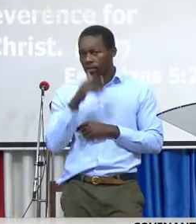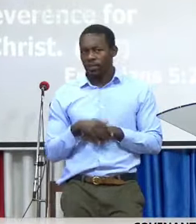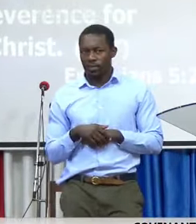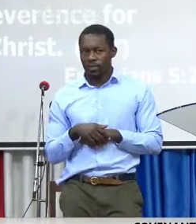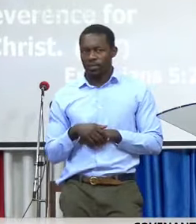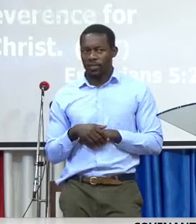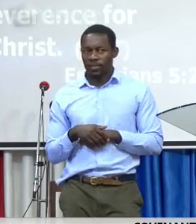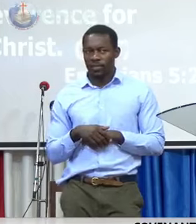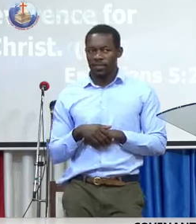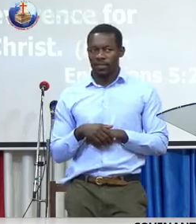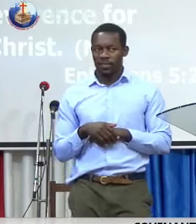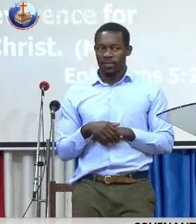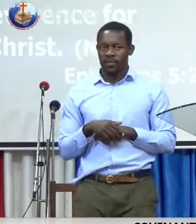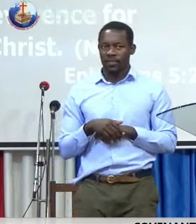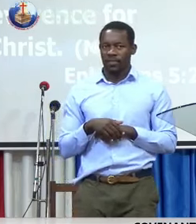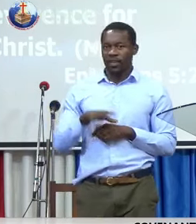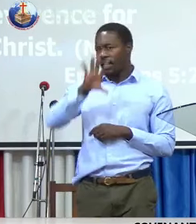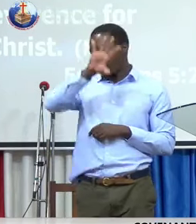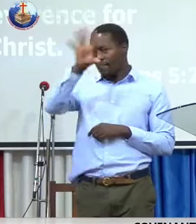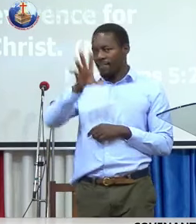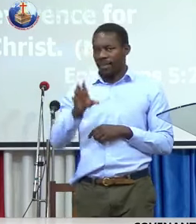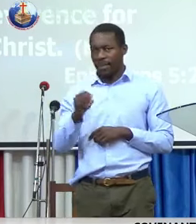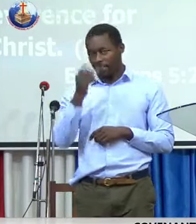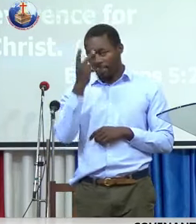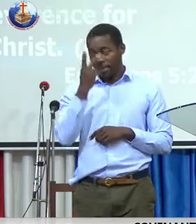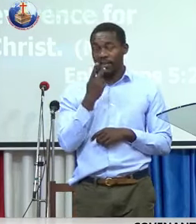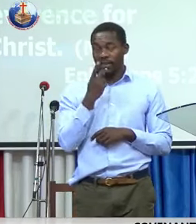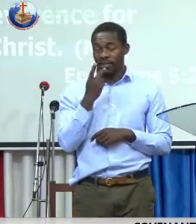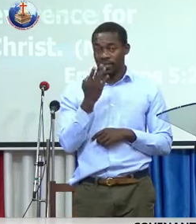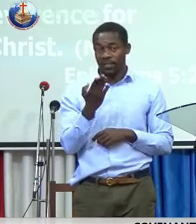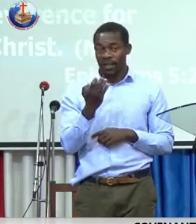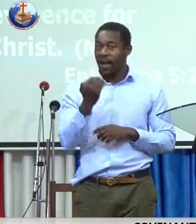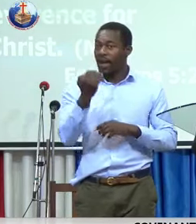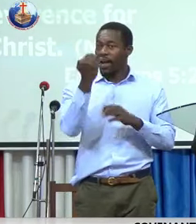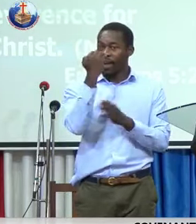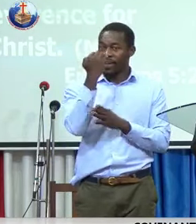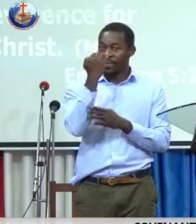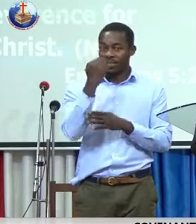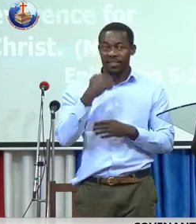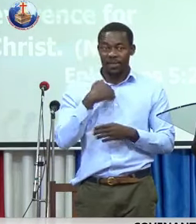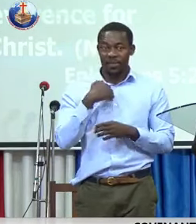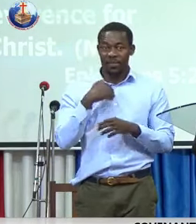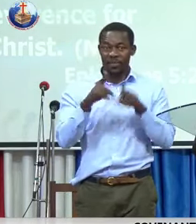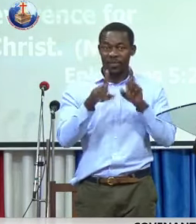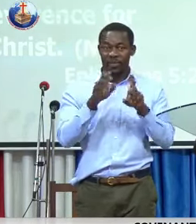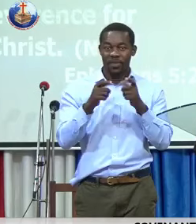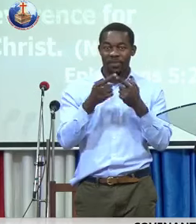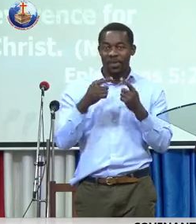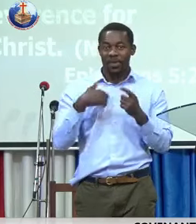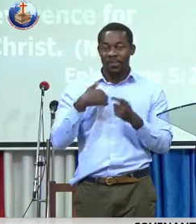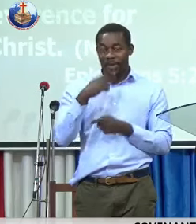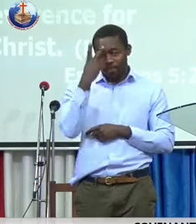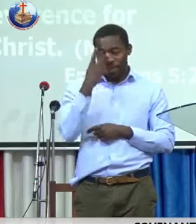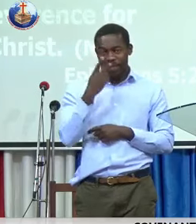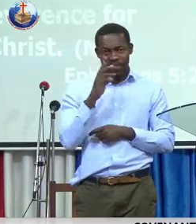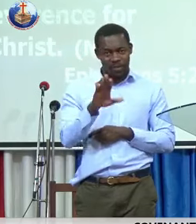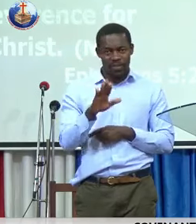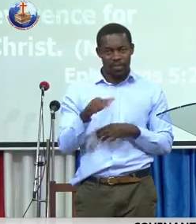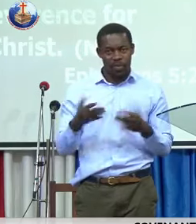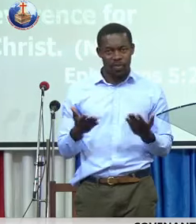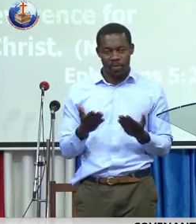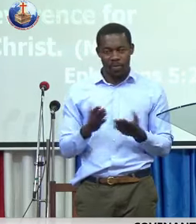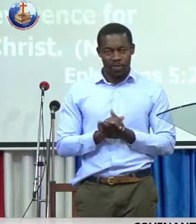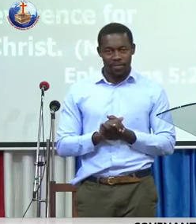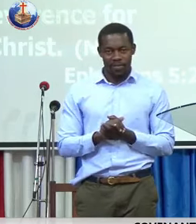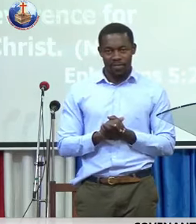The typical African parent. Basi mzazi wa Kiafrika. Unaniuliza maswali na mimi ni mzazi wako. Mimi ni mzazi wako, mbona waniuliza maswali? They are